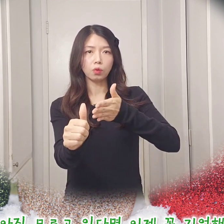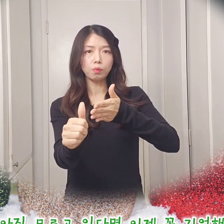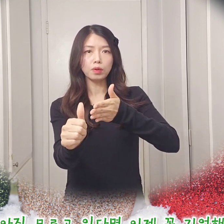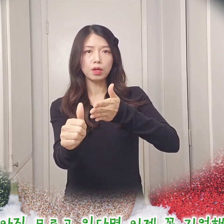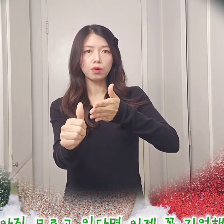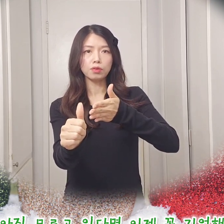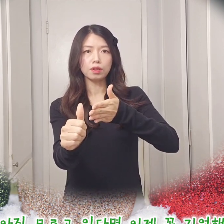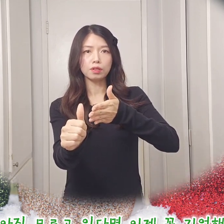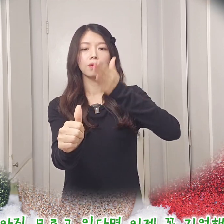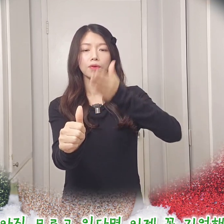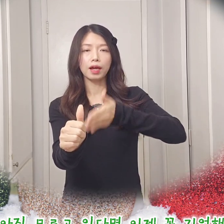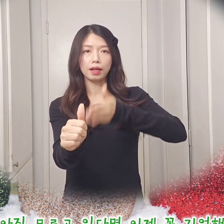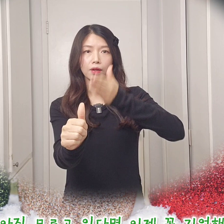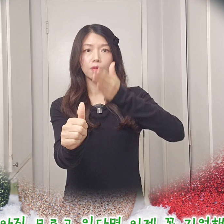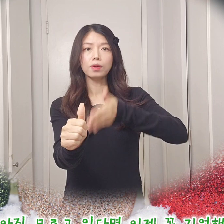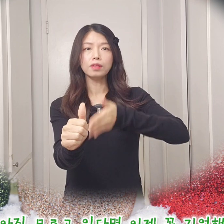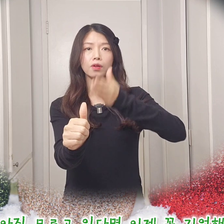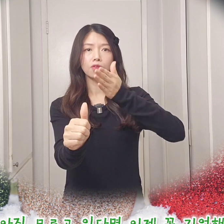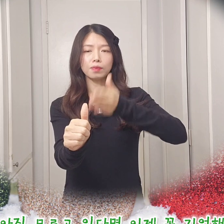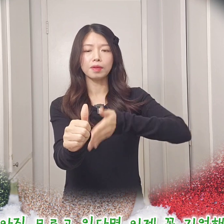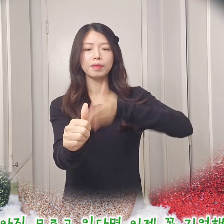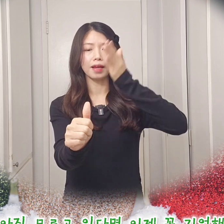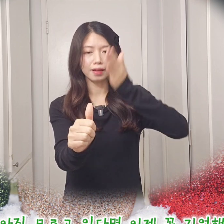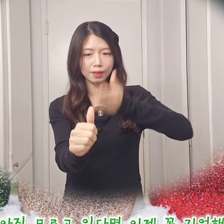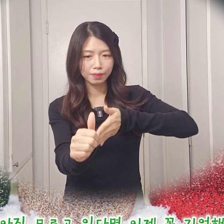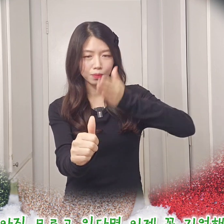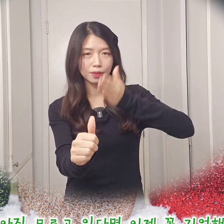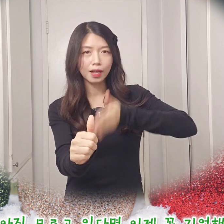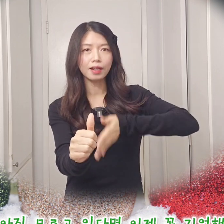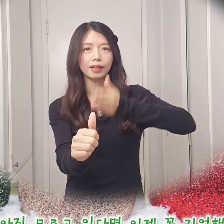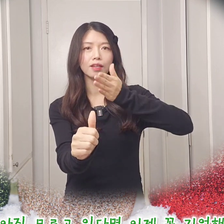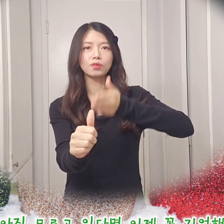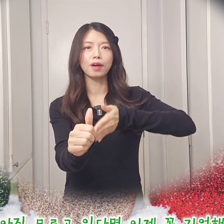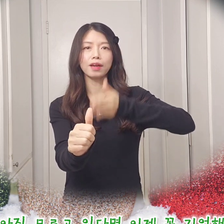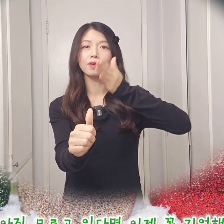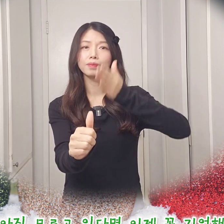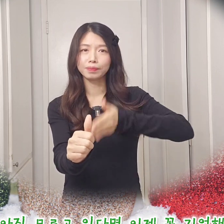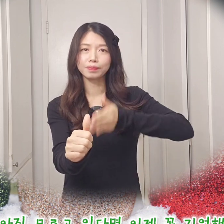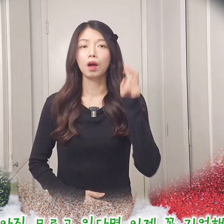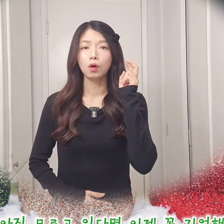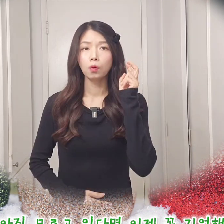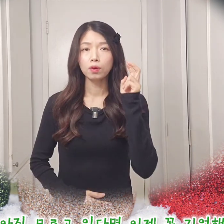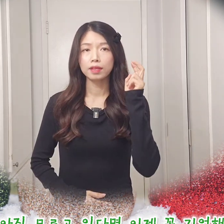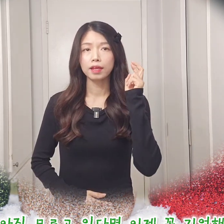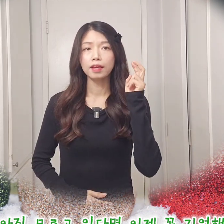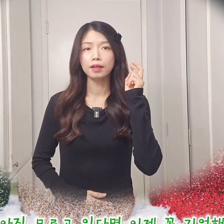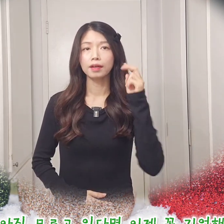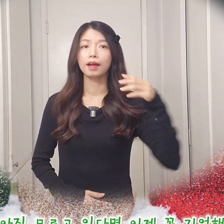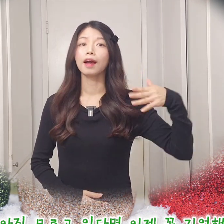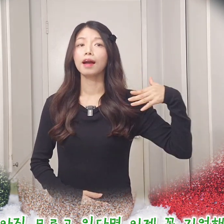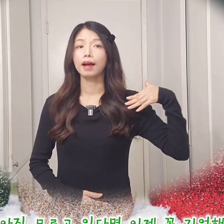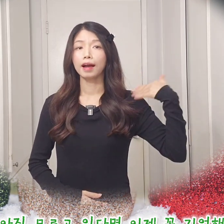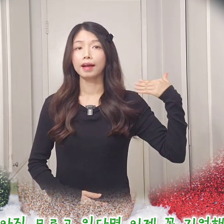똑바로 세워주셔서 위아래로 흔들어 주시면 됩니다. 부탁을 나타내는 수어예요. 혹시